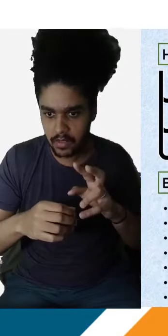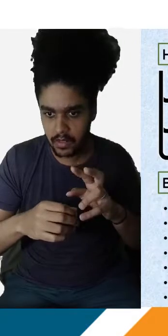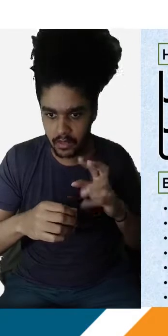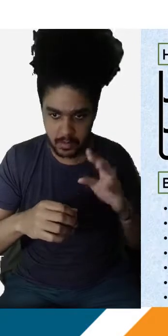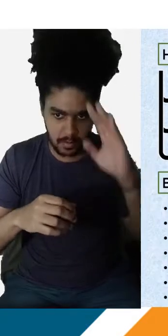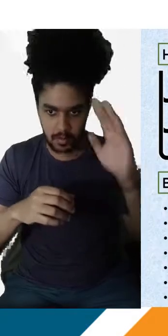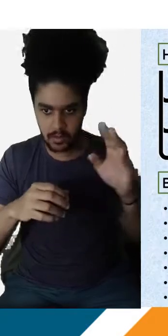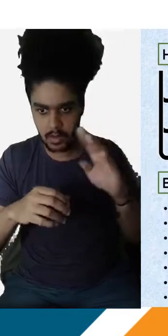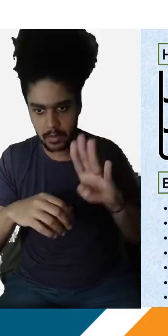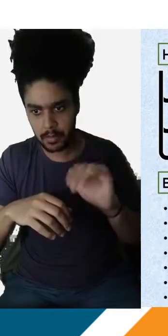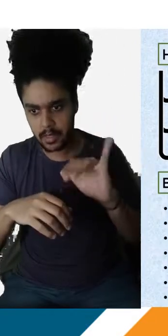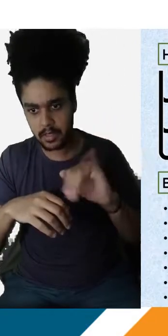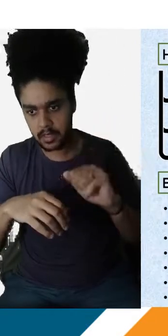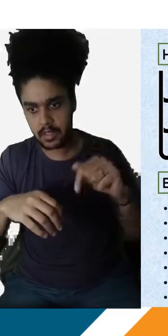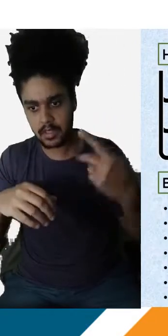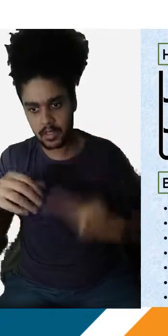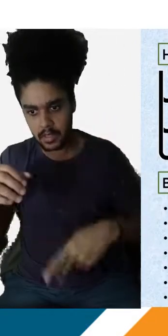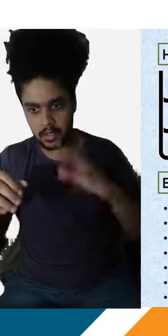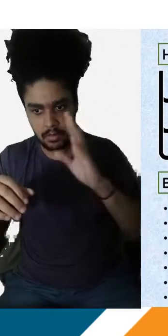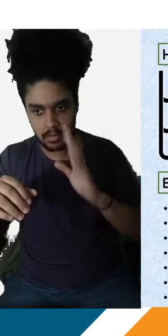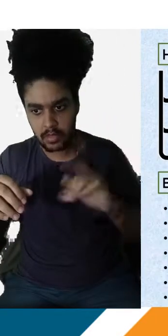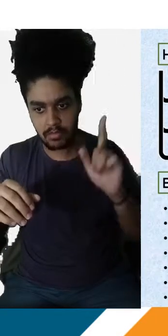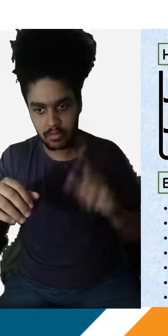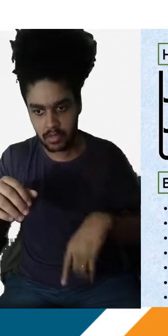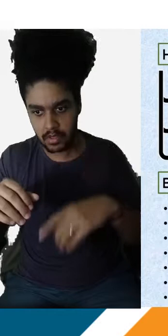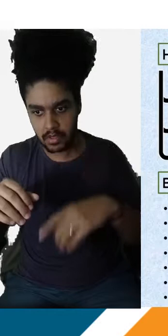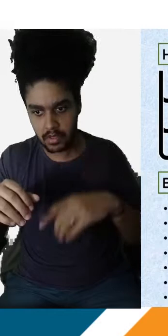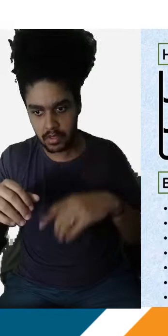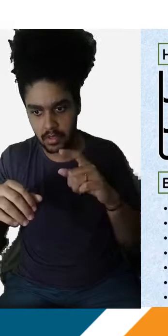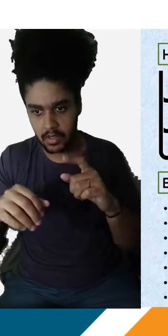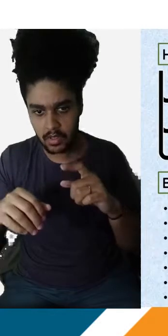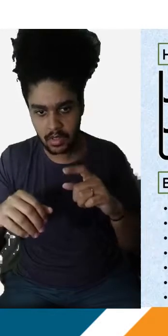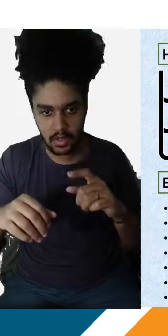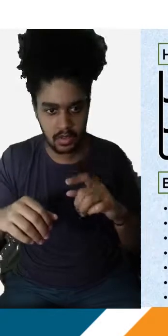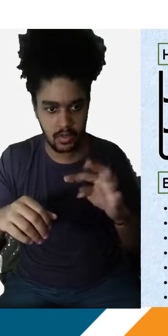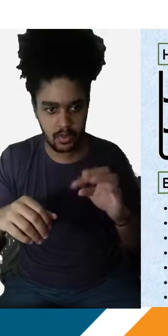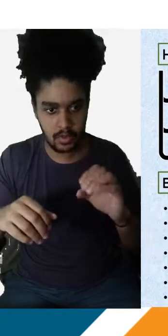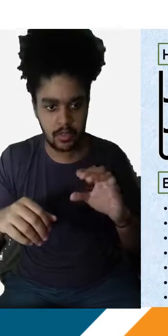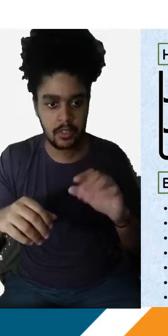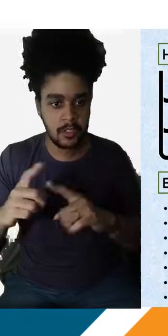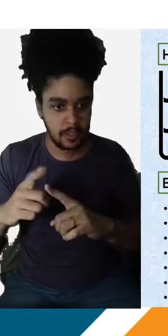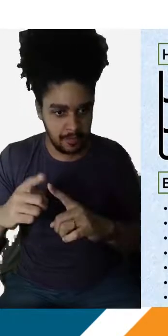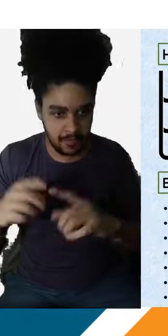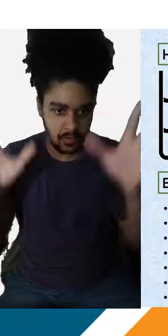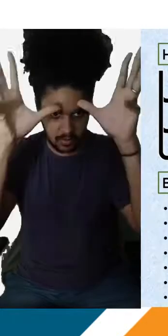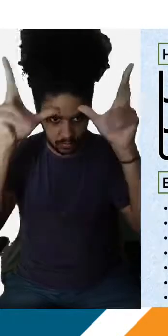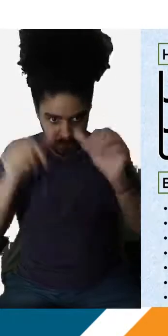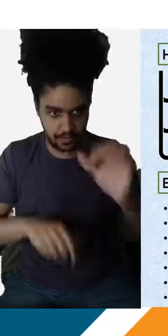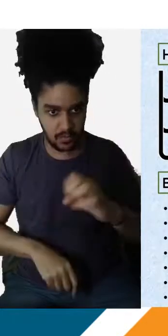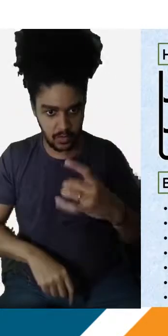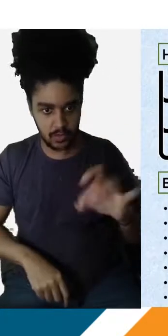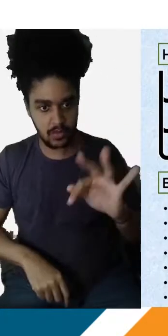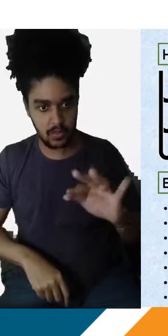bacias hidrográficas do Brasil, que são a Bacia do Tocantins-Araguaia, Bacia Amazônica, a Bacia